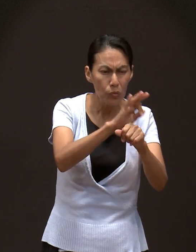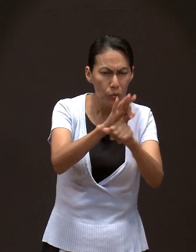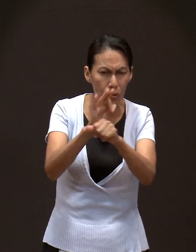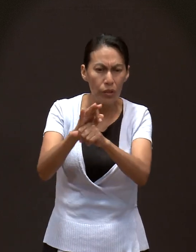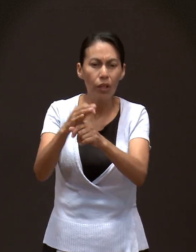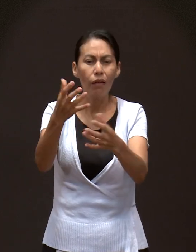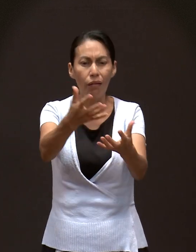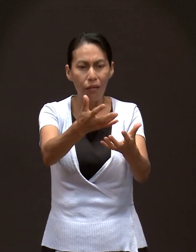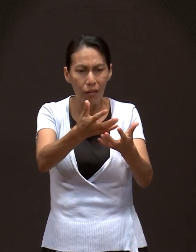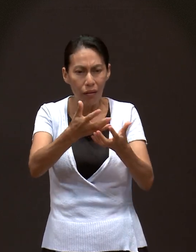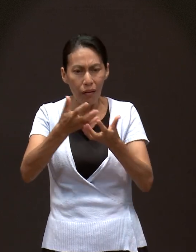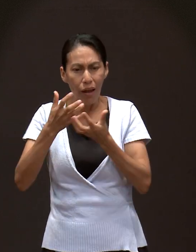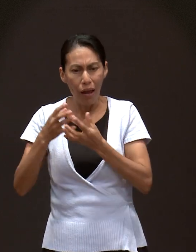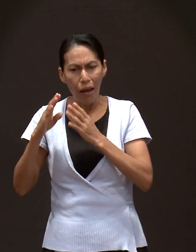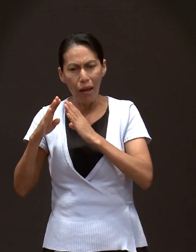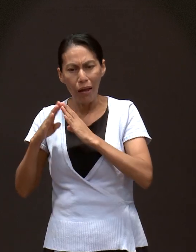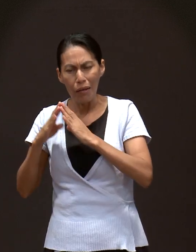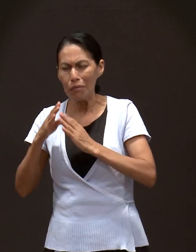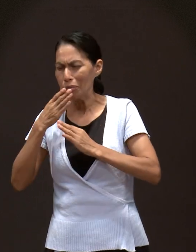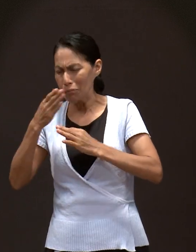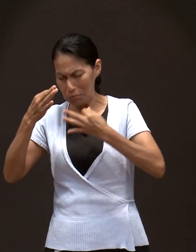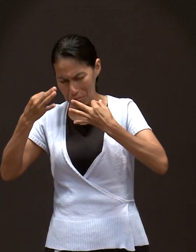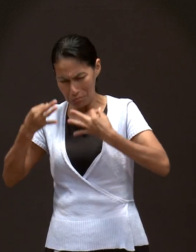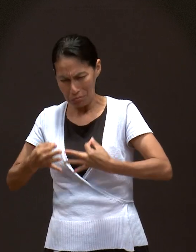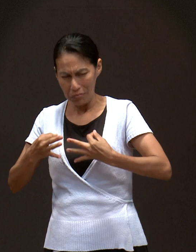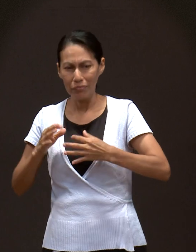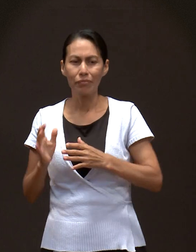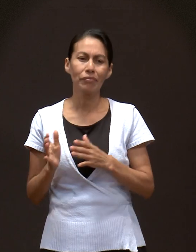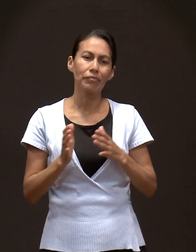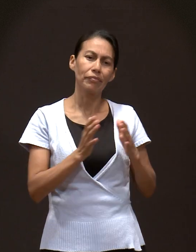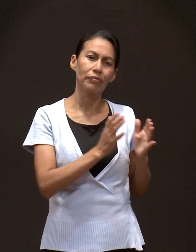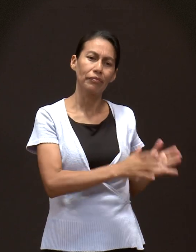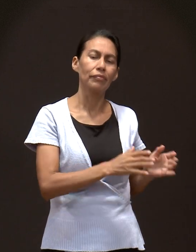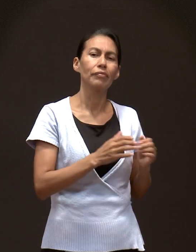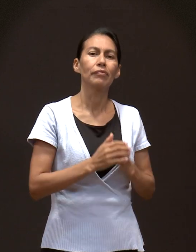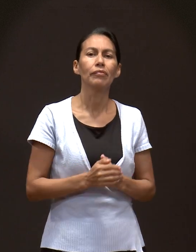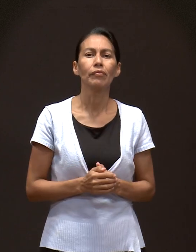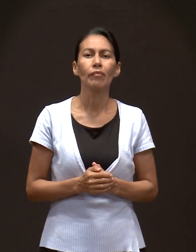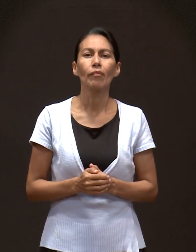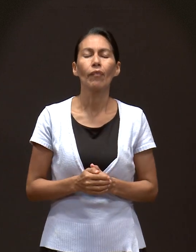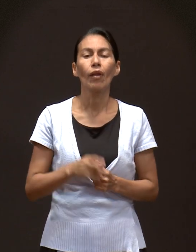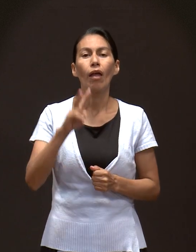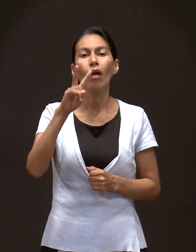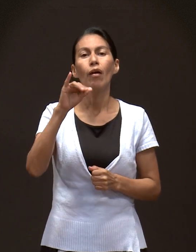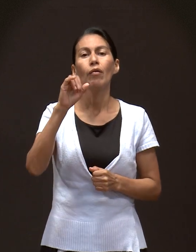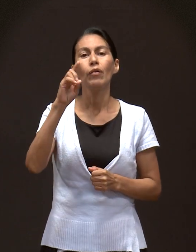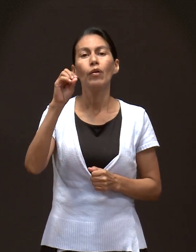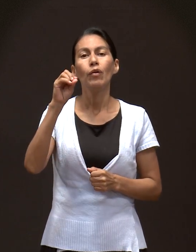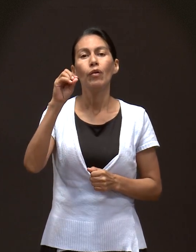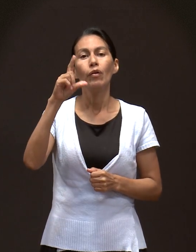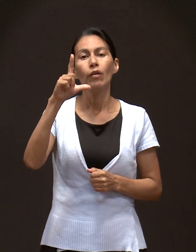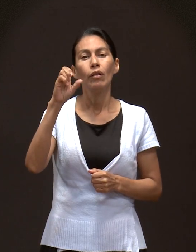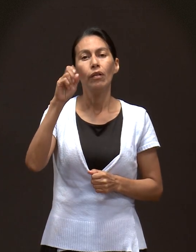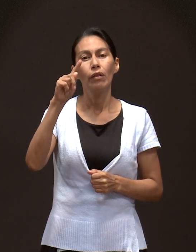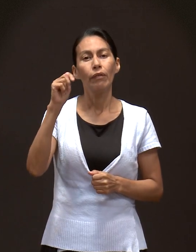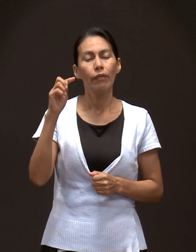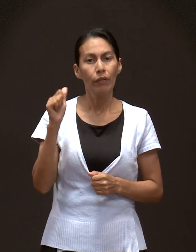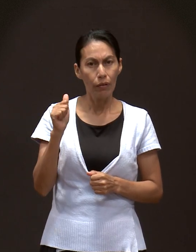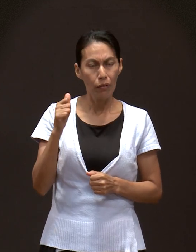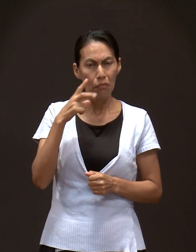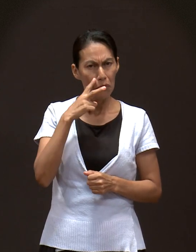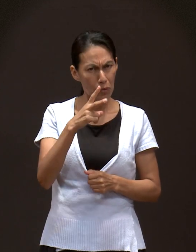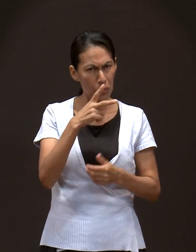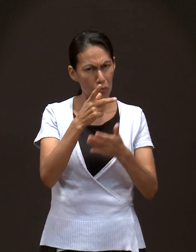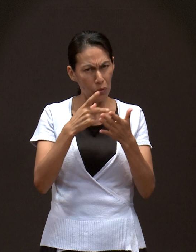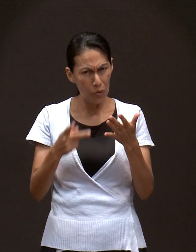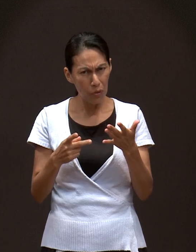a su ángel y pueda volverlo a casa, sano y salvo. Violeta de la Cruz, buenas noches. Estoy viendo el programa